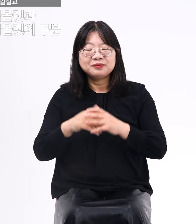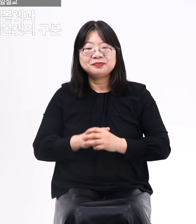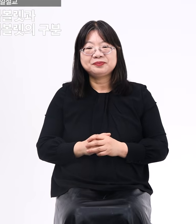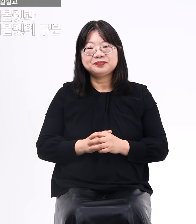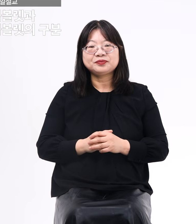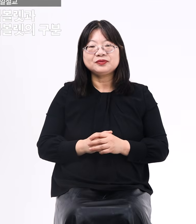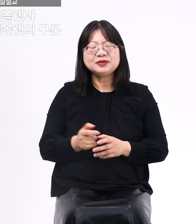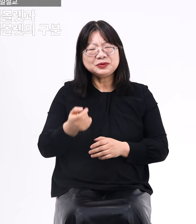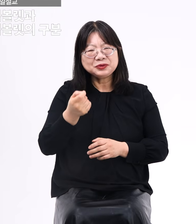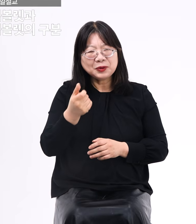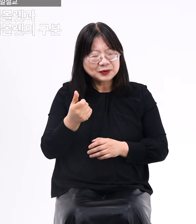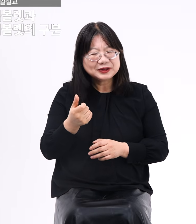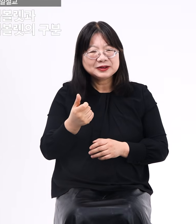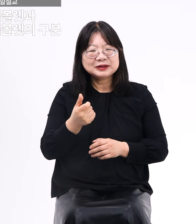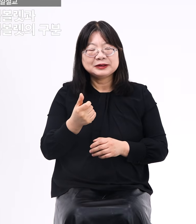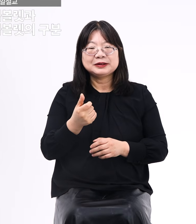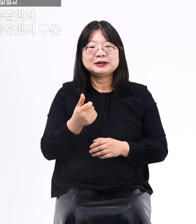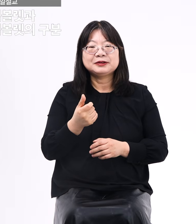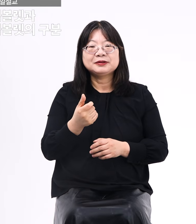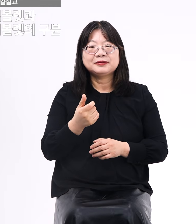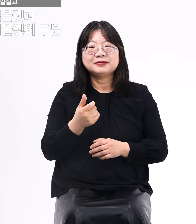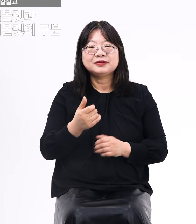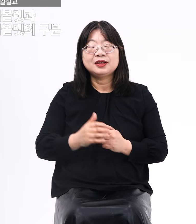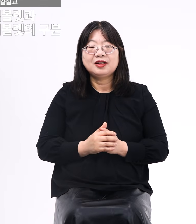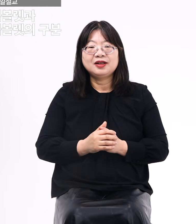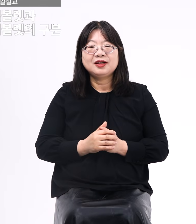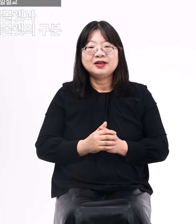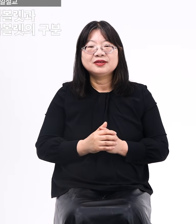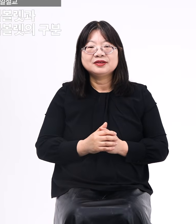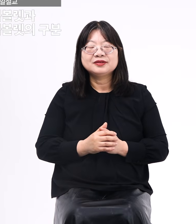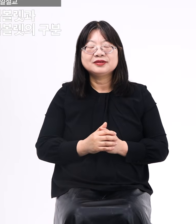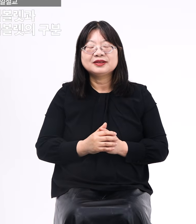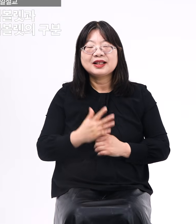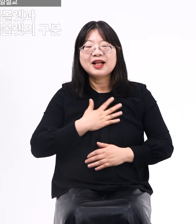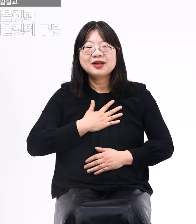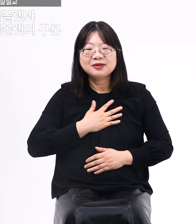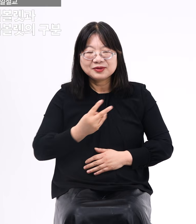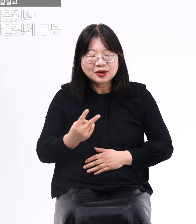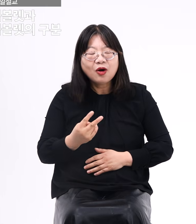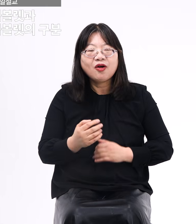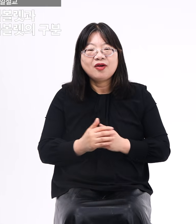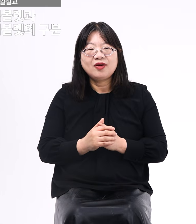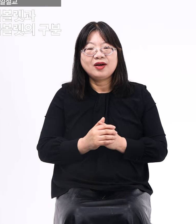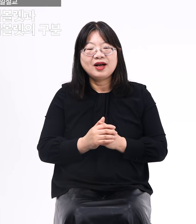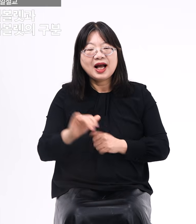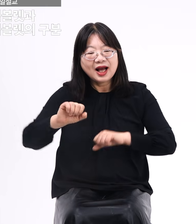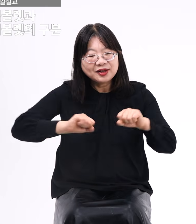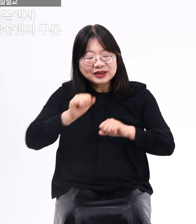의도성이 있긴 하지만 세련되지 않아서 너무 좋아요.